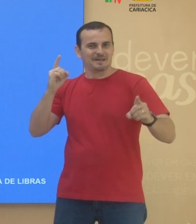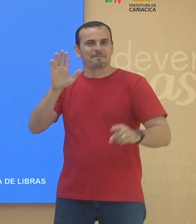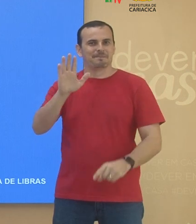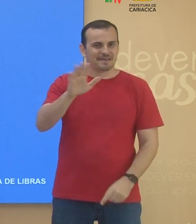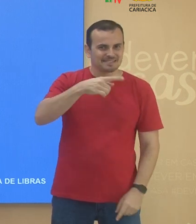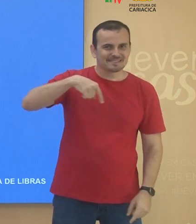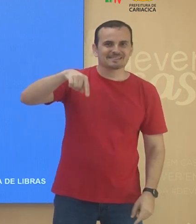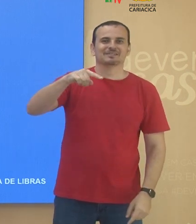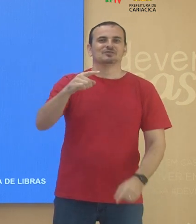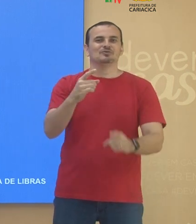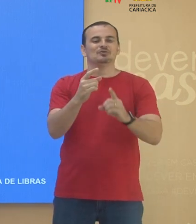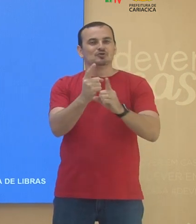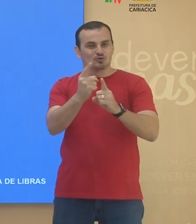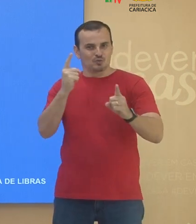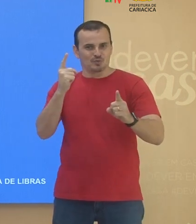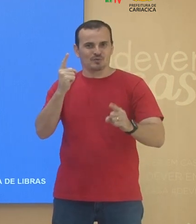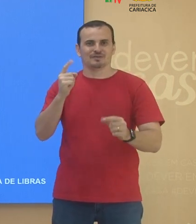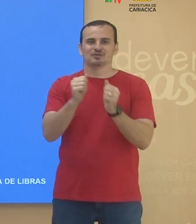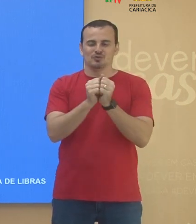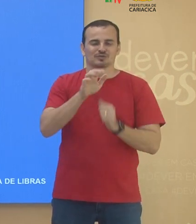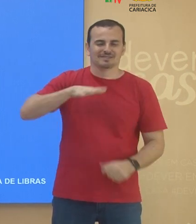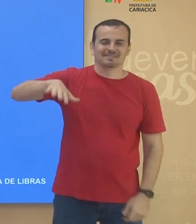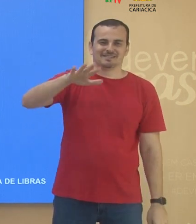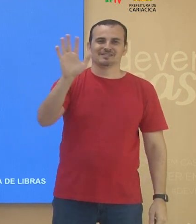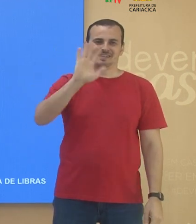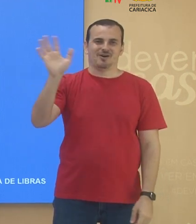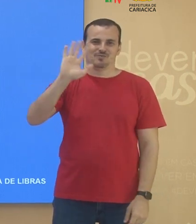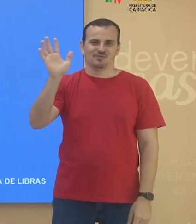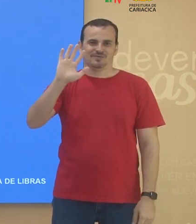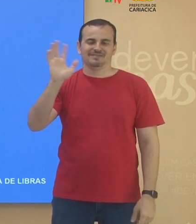mesmo distantes, estamos juntos. Tchau!